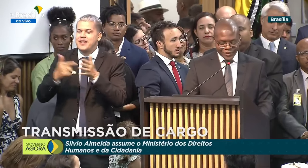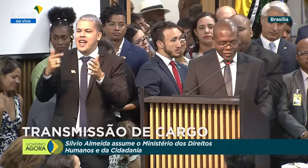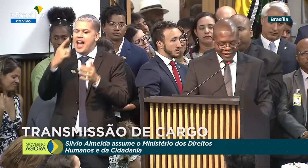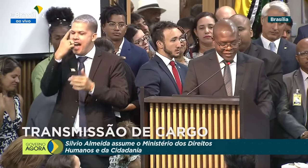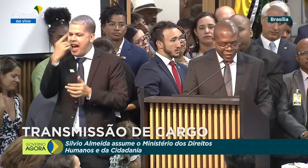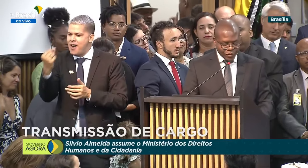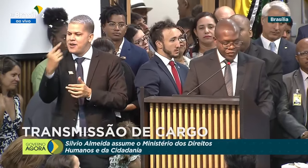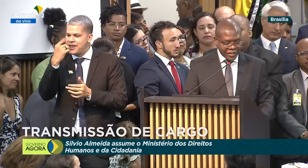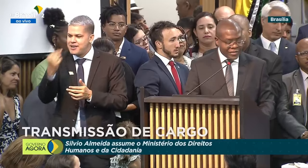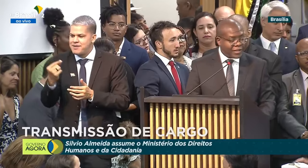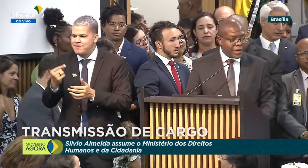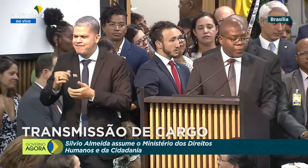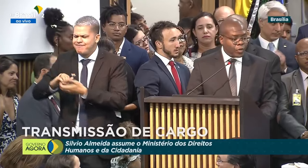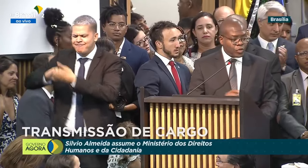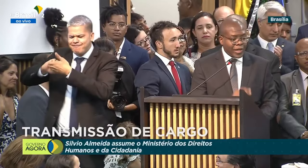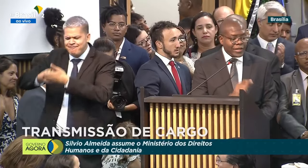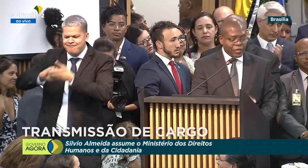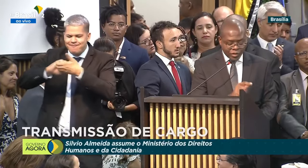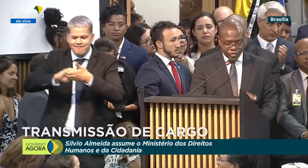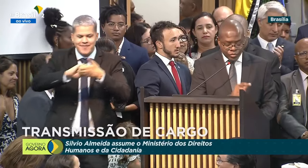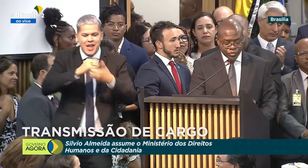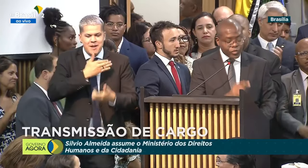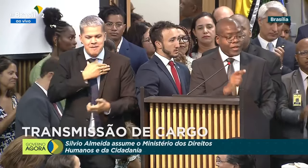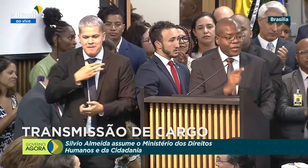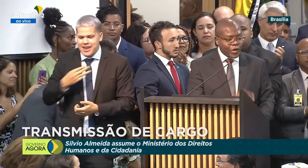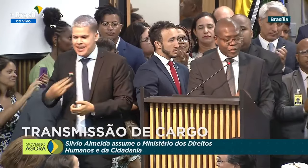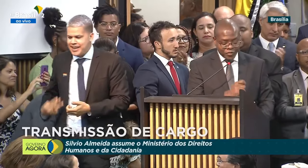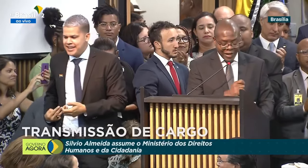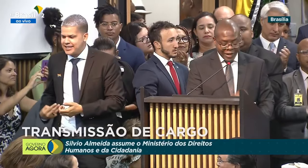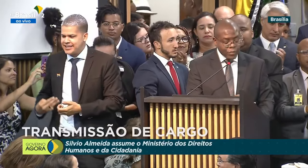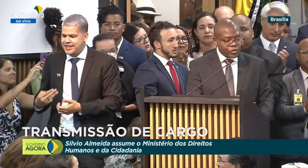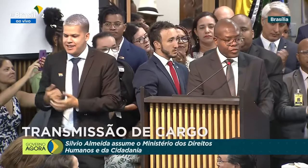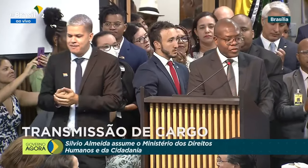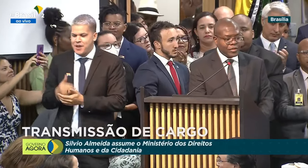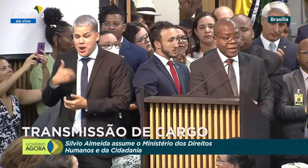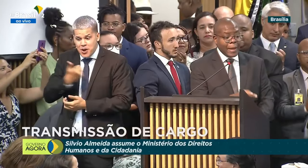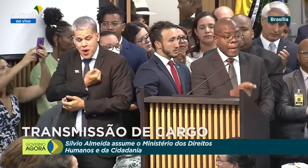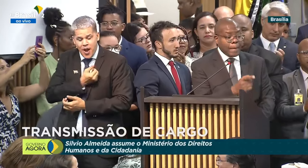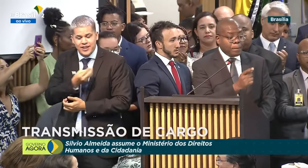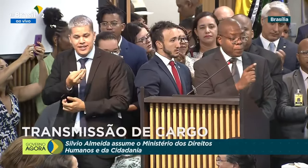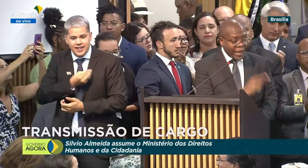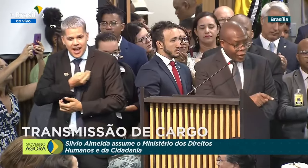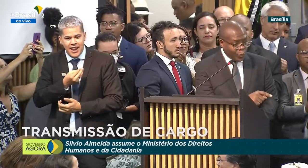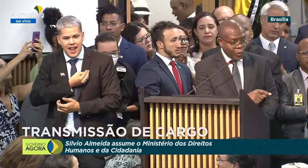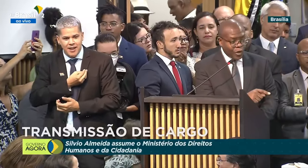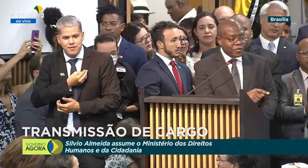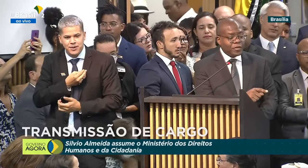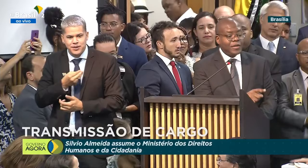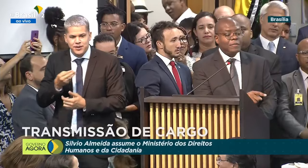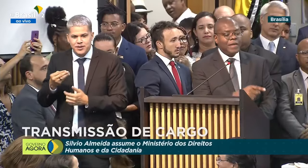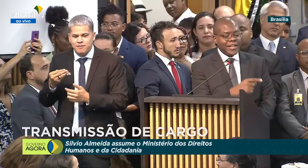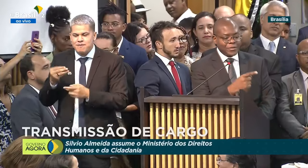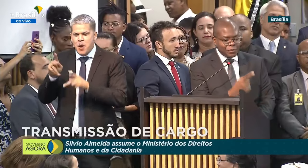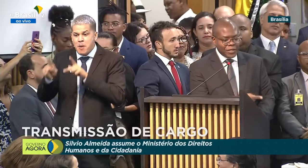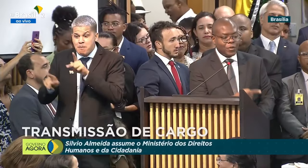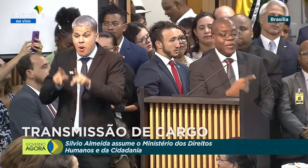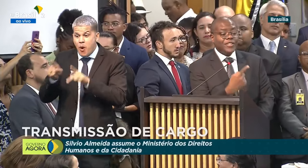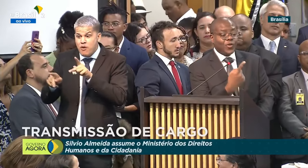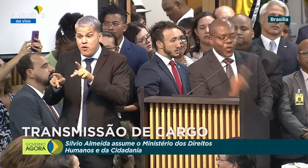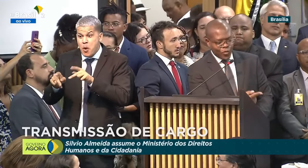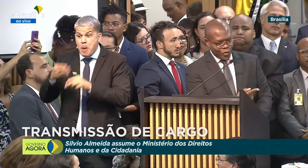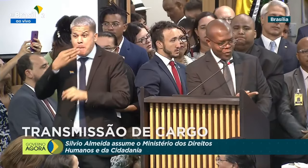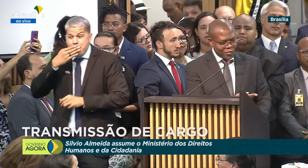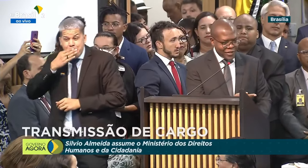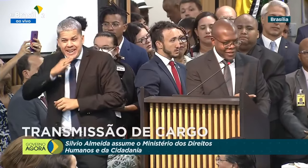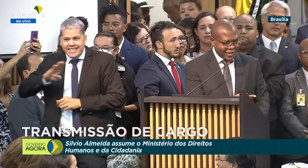ministras com gratidão e confiança por tudo aquilo que juntos Nós faremos pelo povo mas principalmente